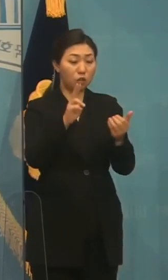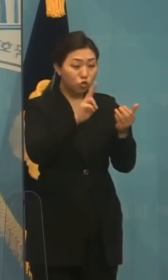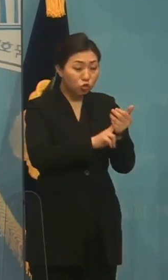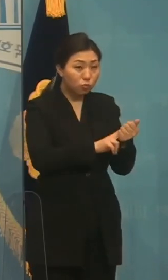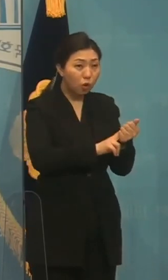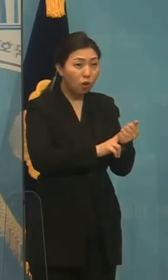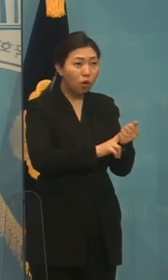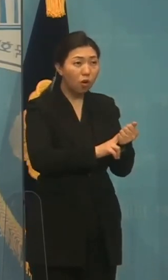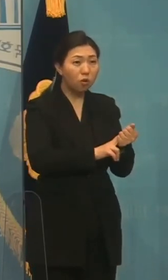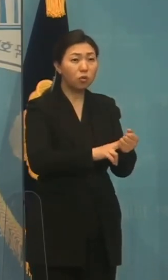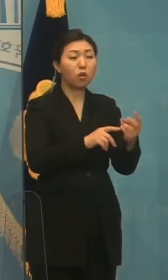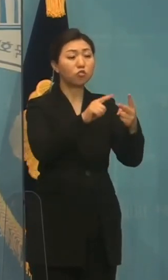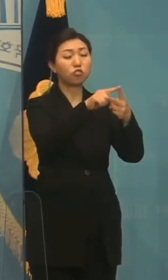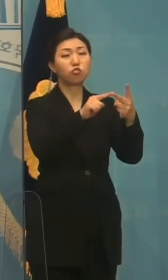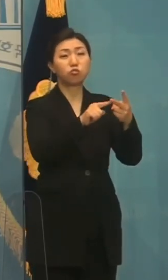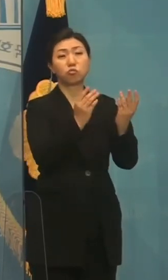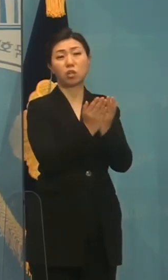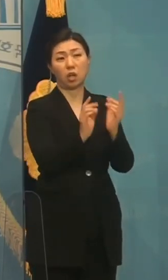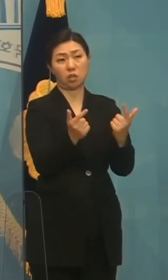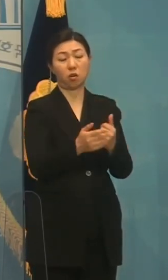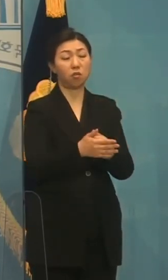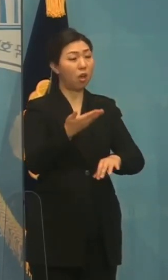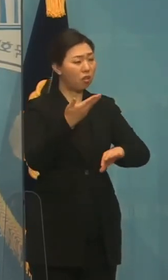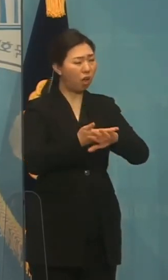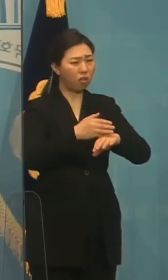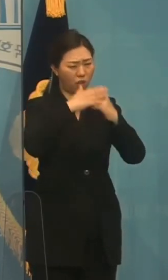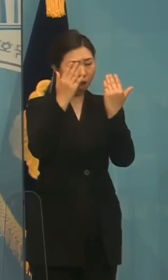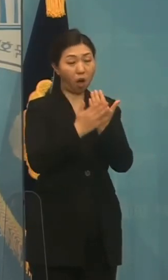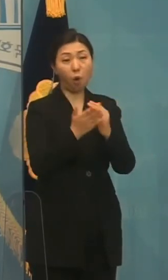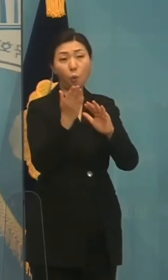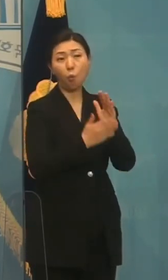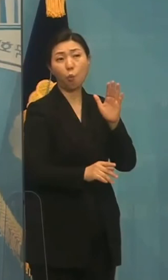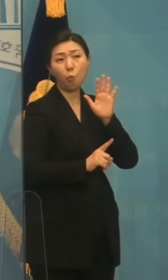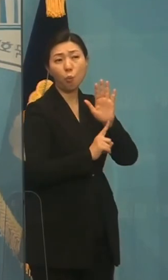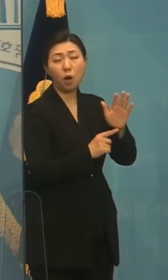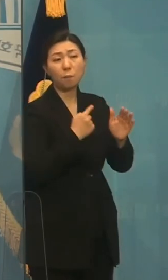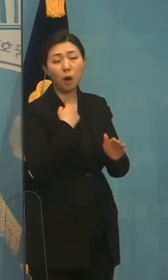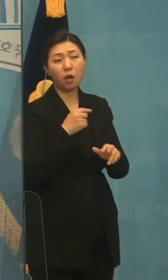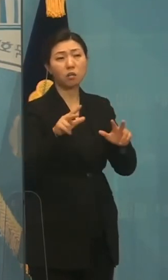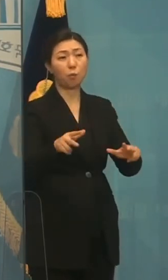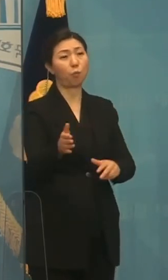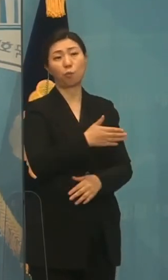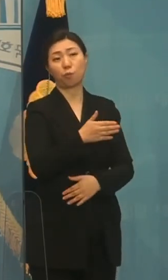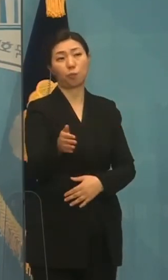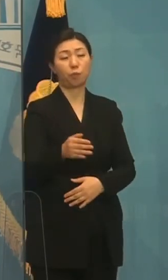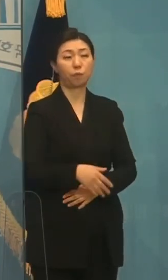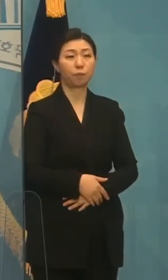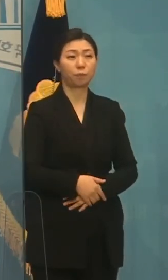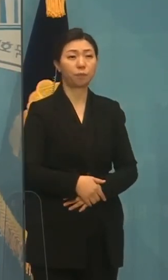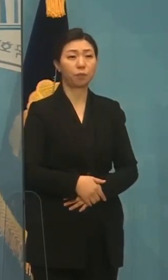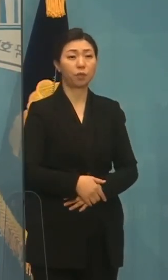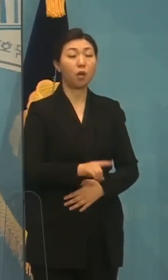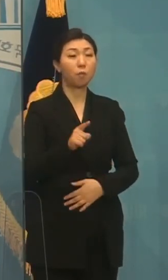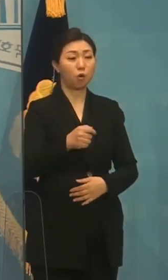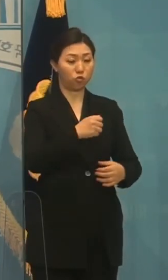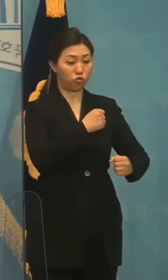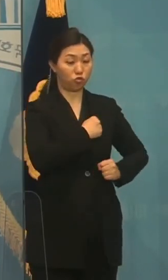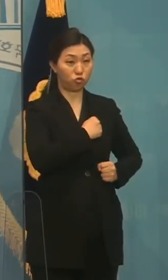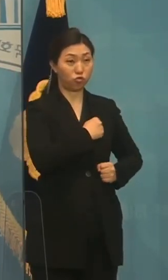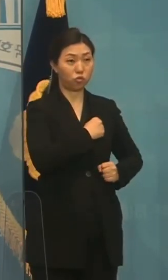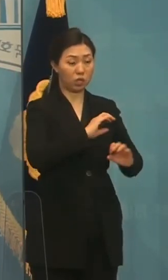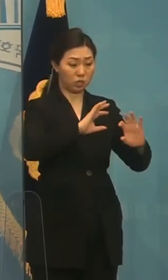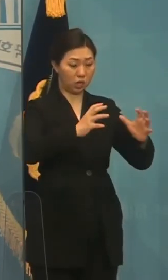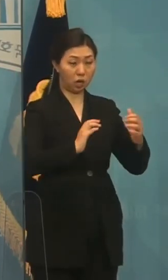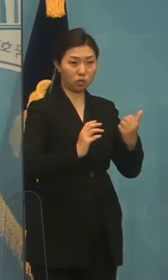아닌데 다른 데는 다 공개했는데 이번에는 공개를 제대로 안 합니다. 그것도 국정원의 강력한 요구에